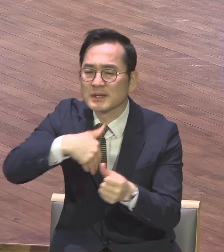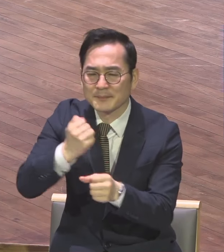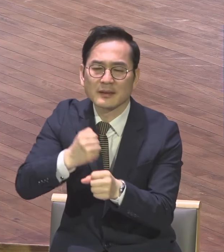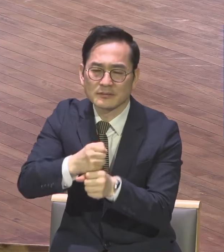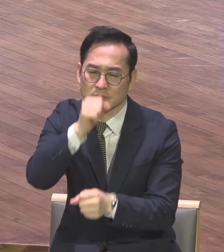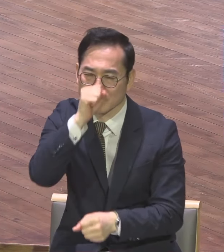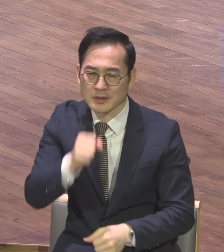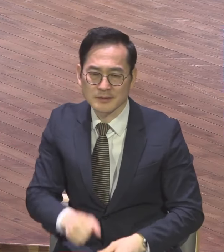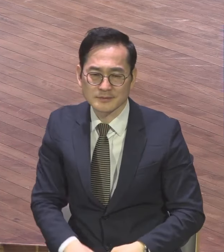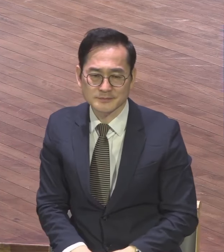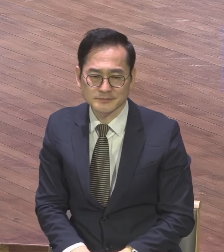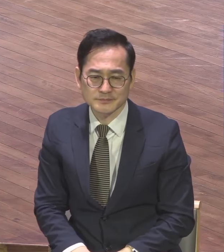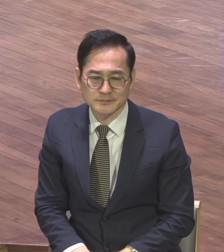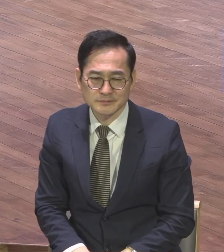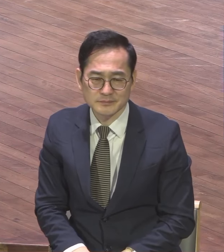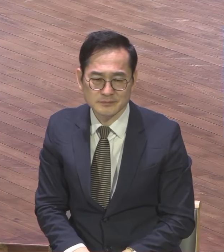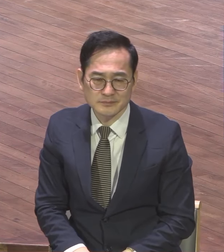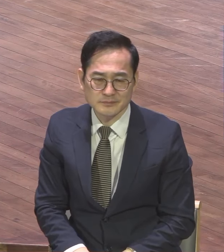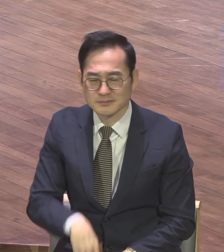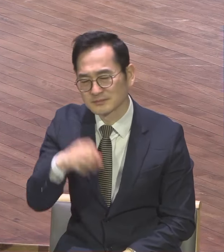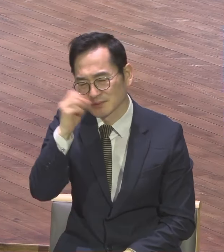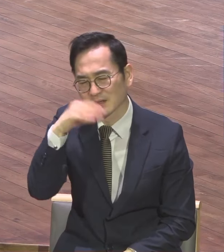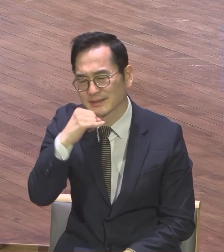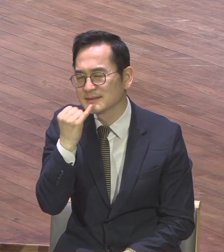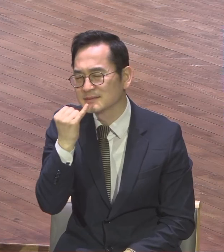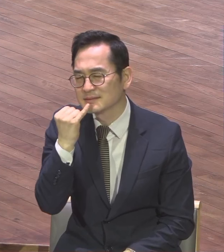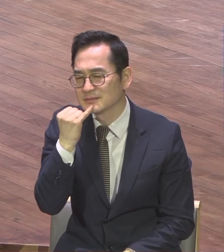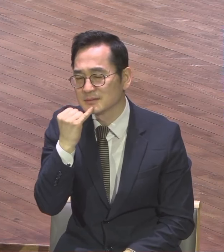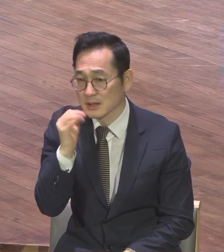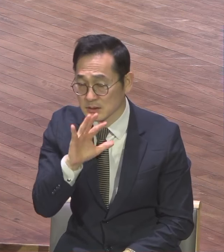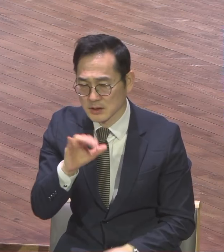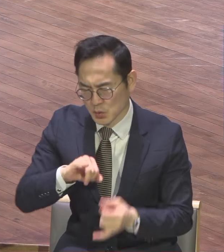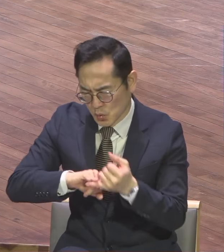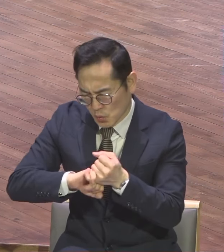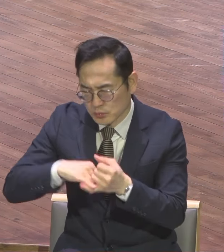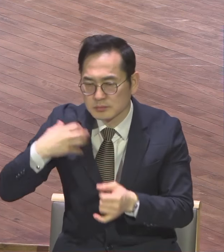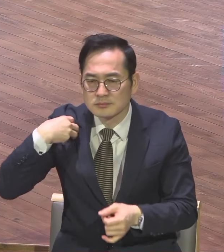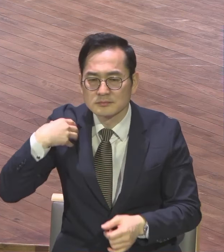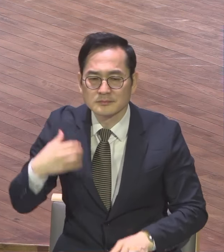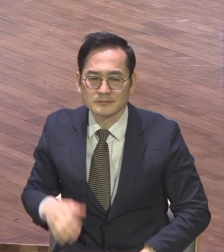이게 뭐냐 해도 되고 안 해도 되는 게 아니에요. 시대적 미션이라고.